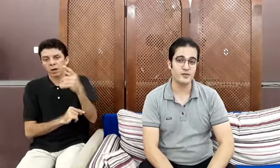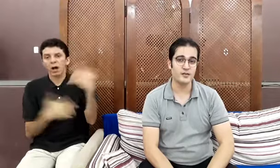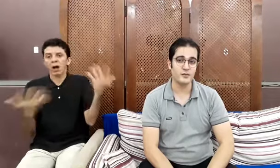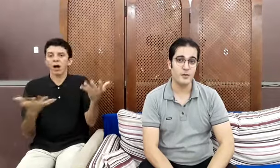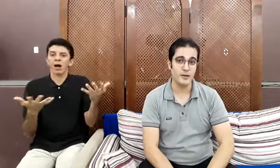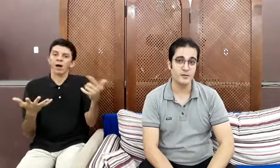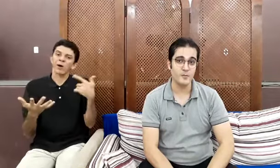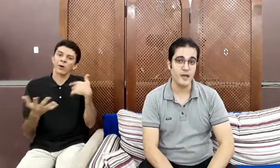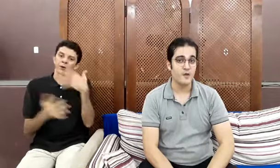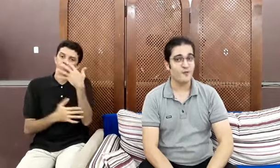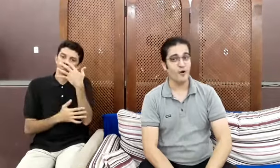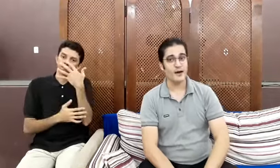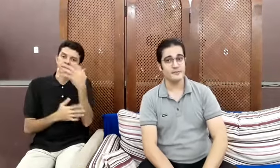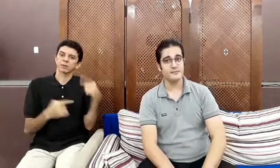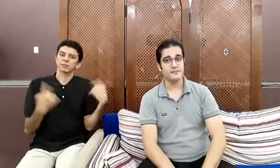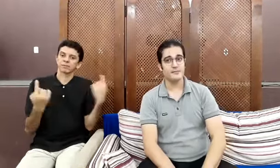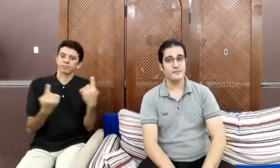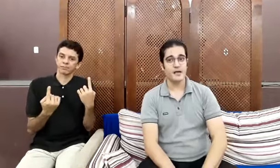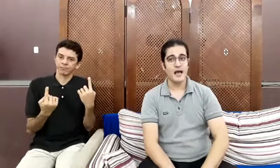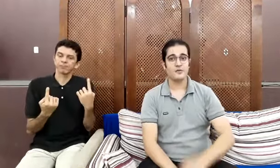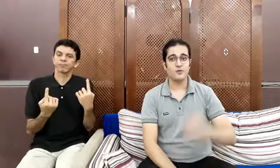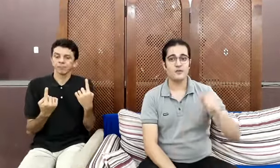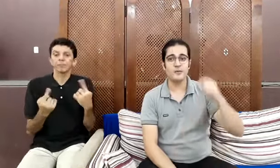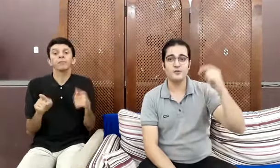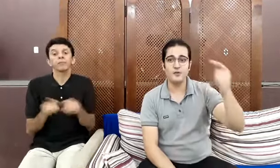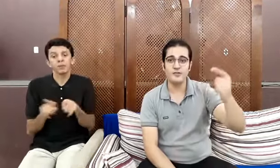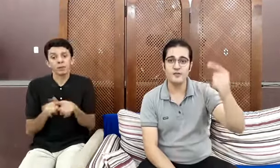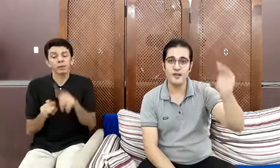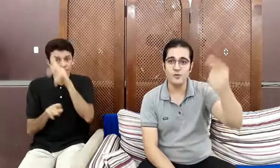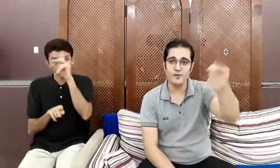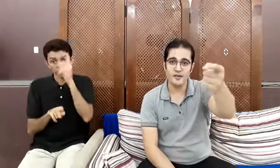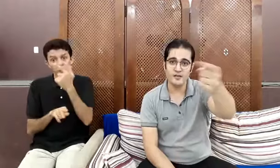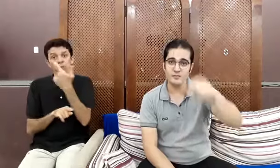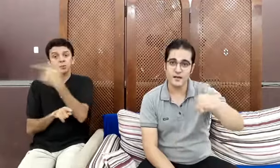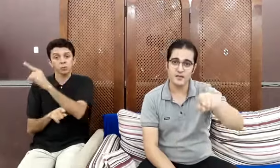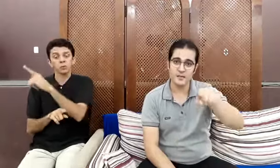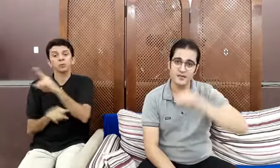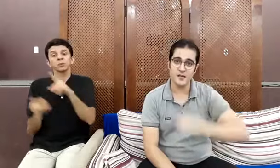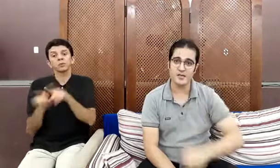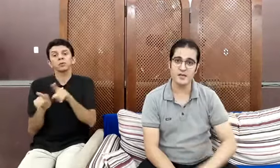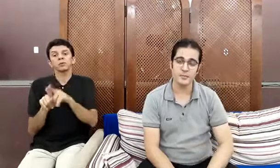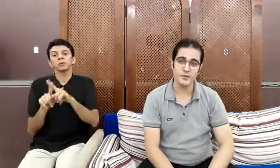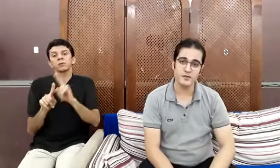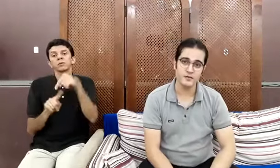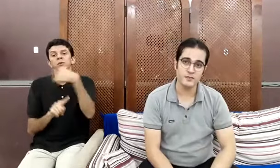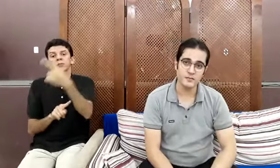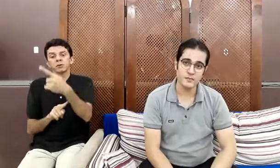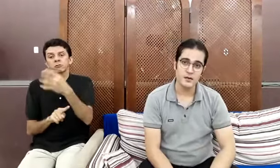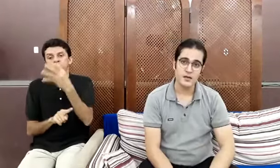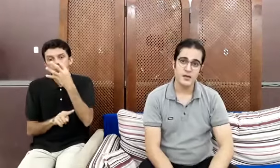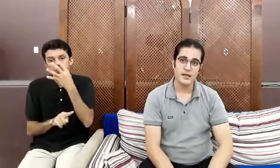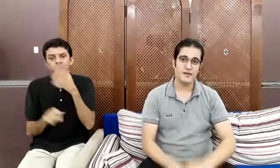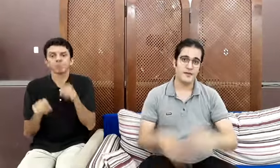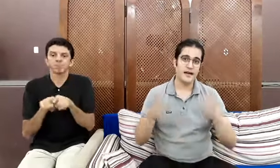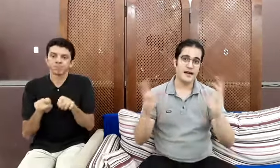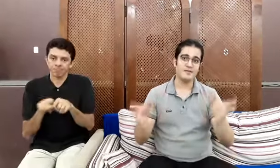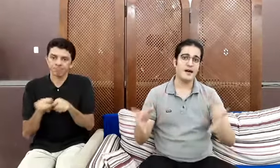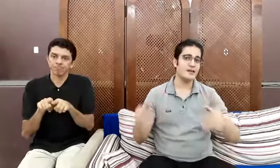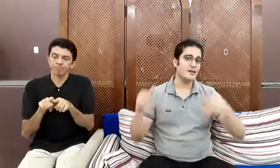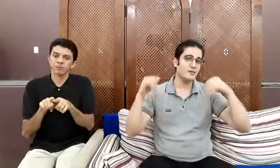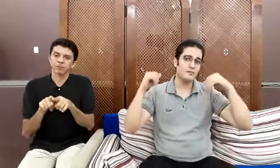nesse exato momento. Fora as outras pessoas que virão ouvir essa mensagem depois. E ela vai